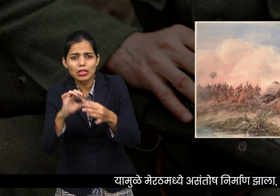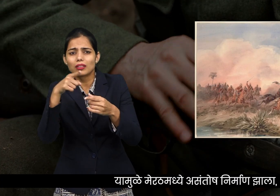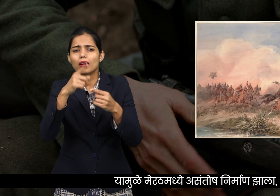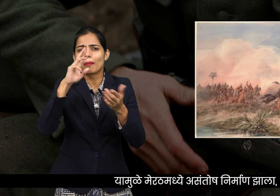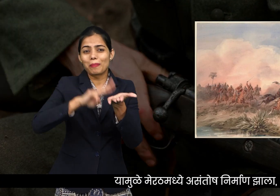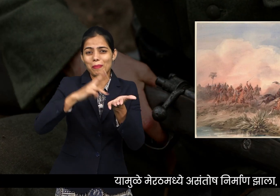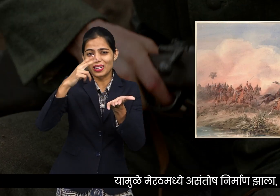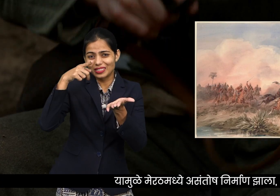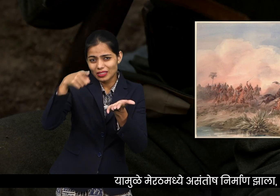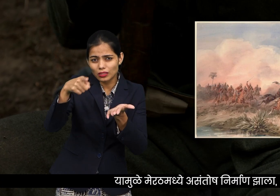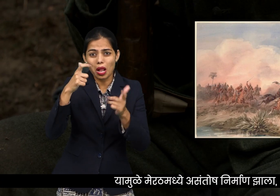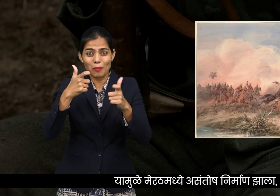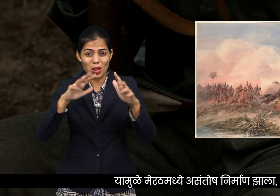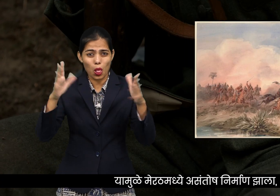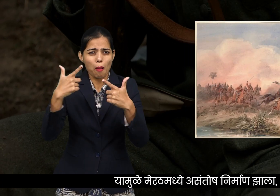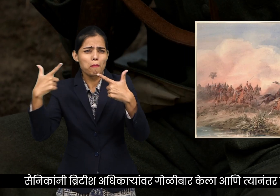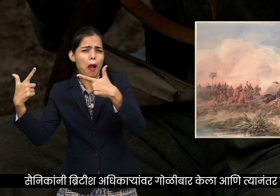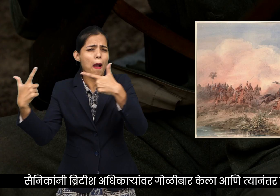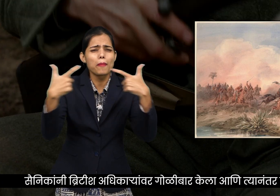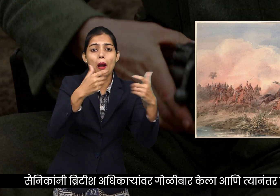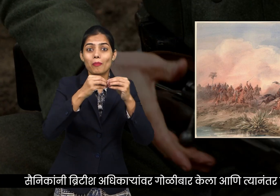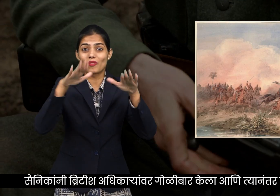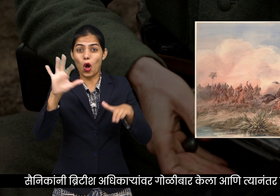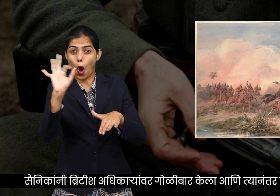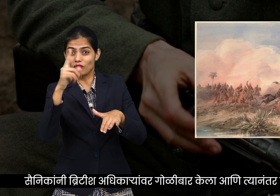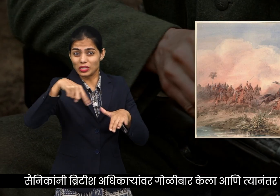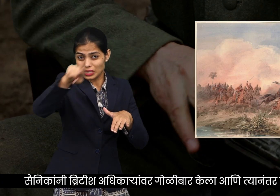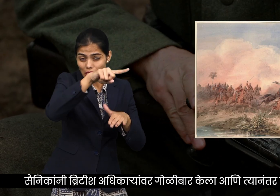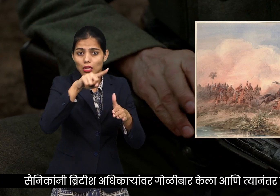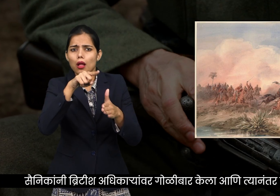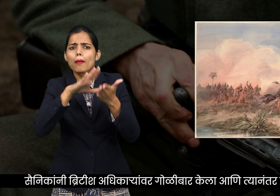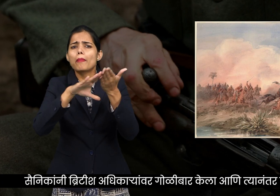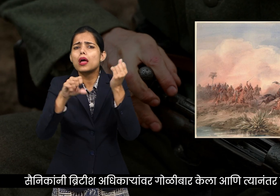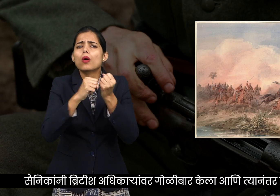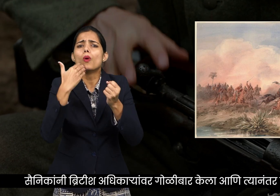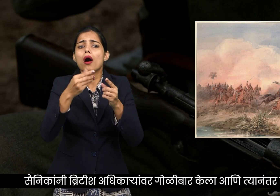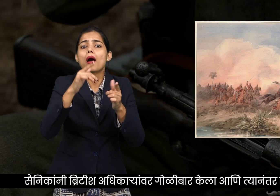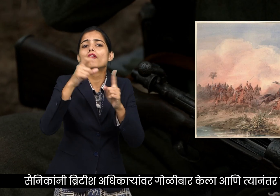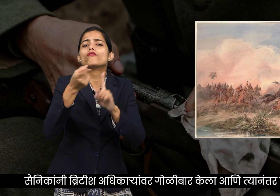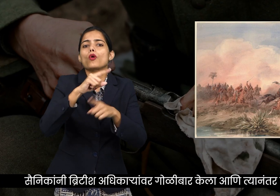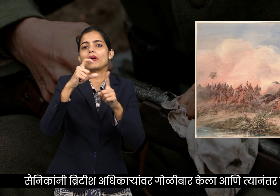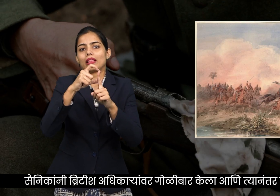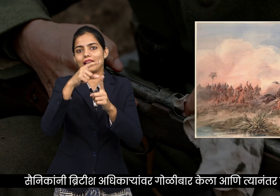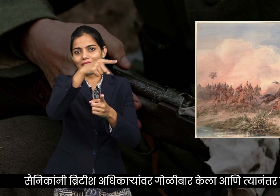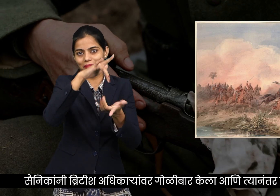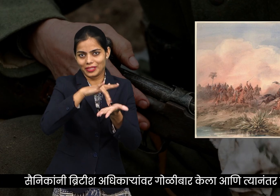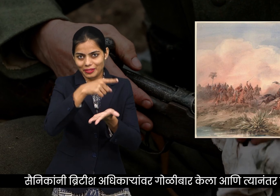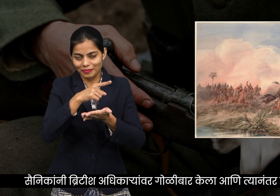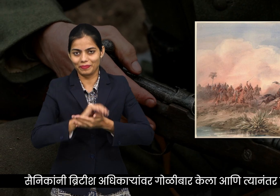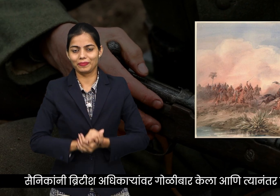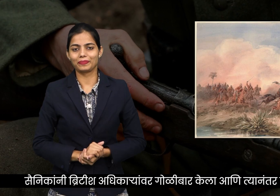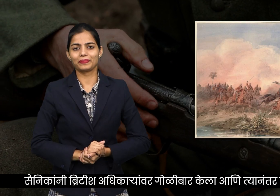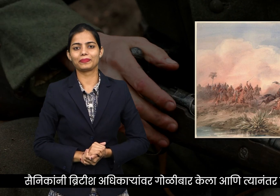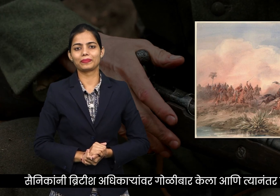यामुळे मेरठमध्ये असंतोष निर्माण झाला. सैनिकांनी ब्रिटिश अधिकाऱ्यांवर गोळीबार केला आणि